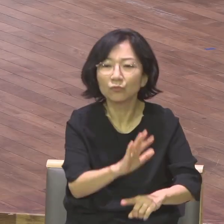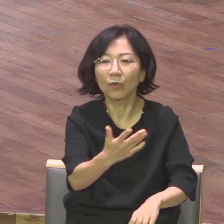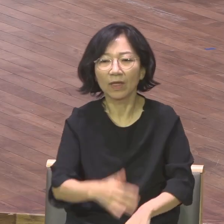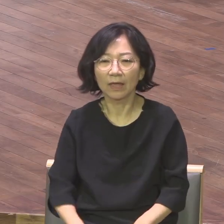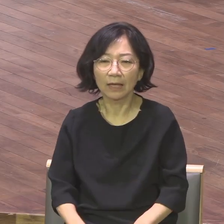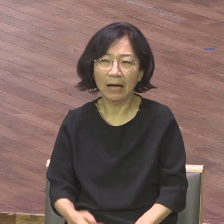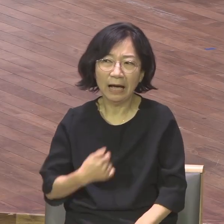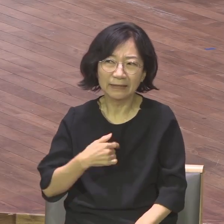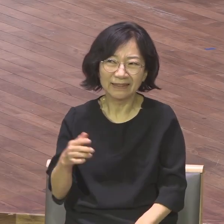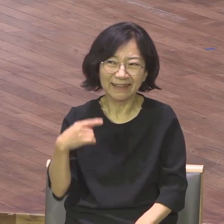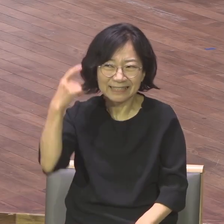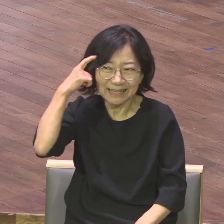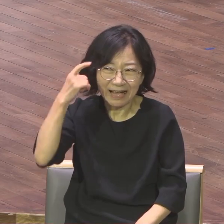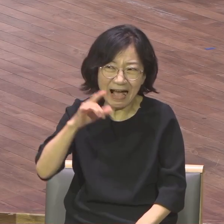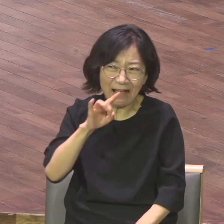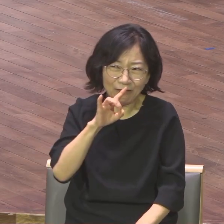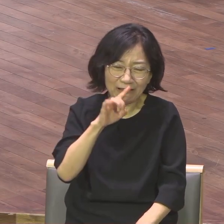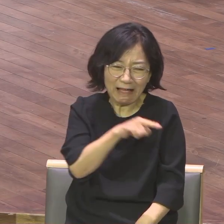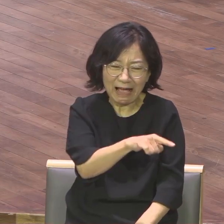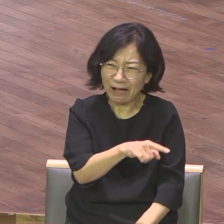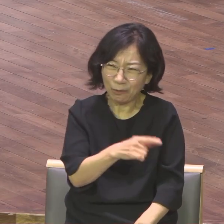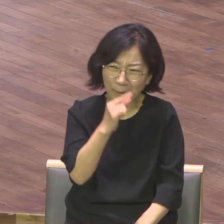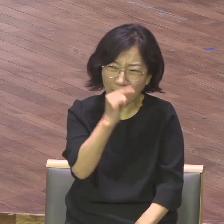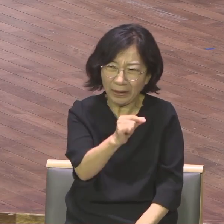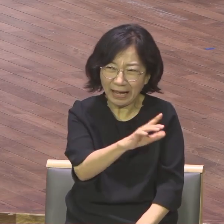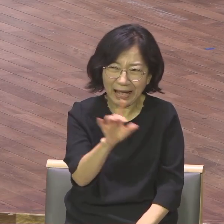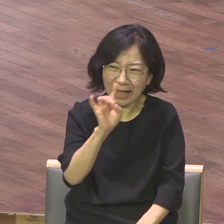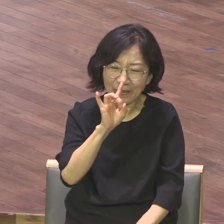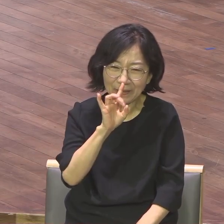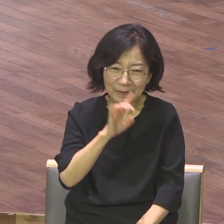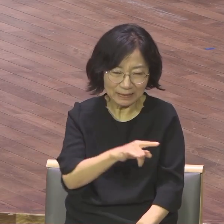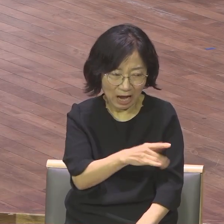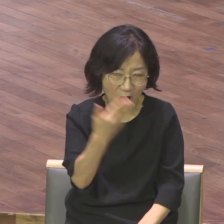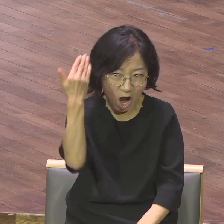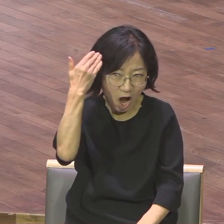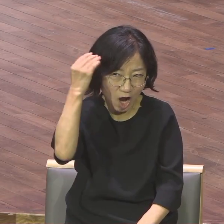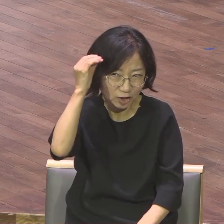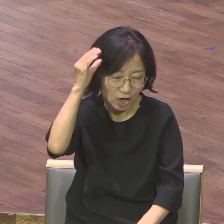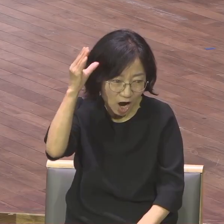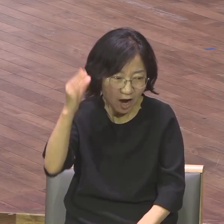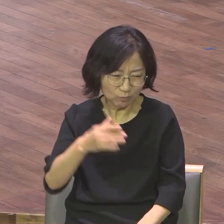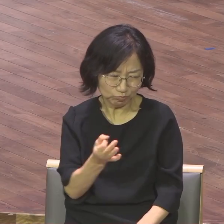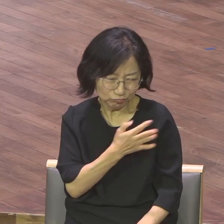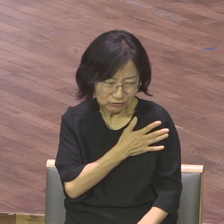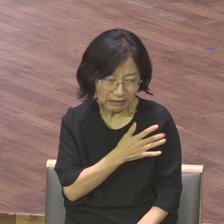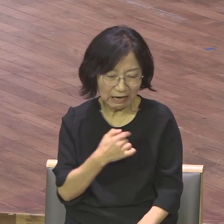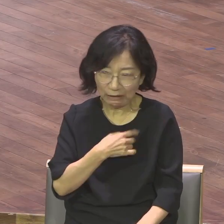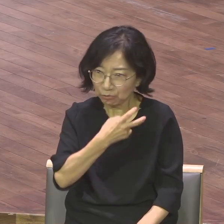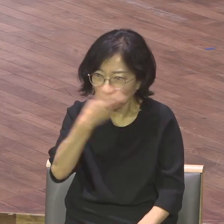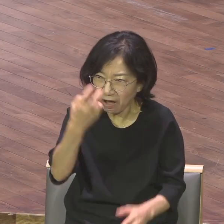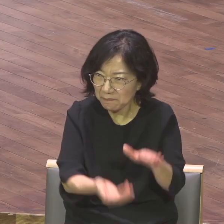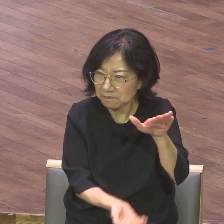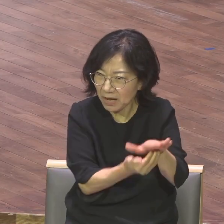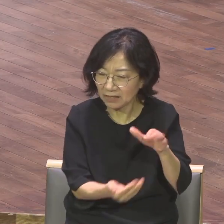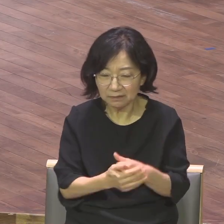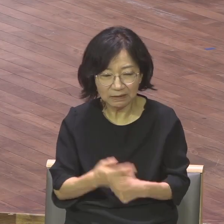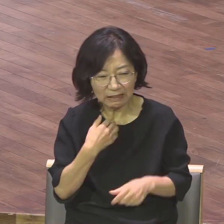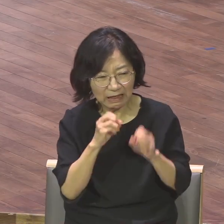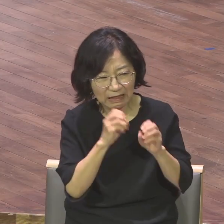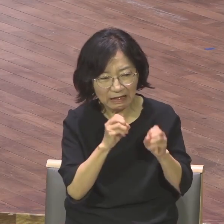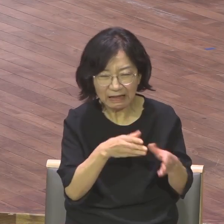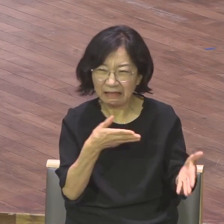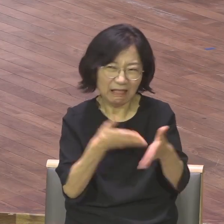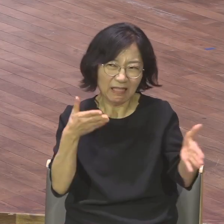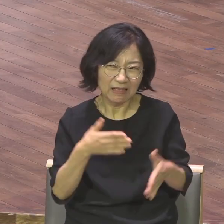제한하지 마세요. 저 사람은 워낙 가진 것이 많고 배운 것이 많고 나보다 훨씬 똑똑하기 때문에 내가 이 말씀